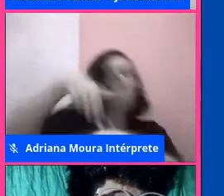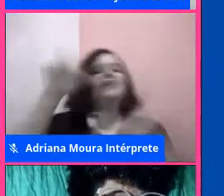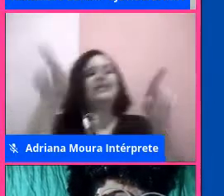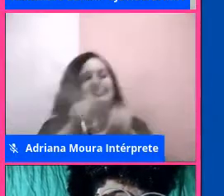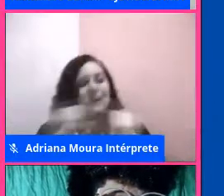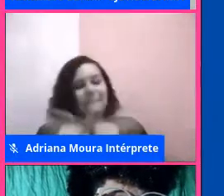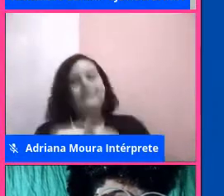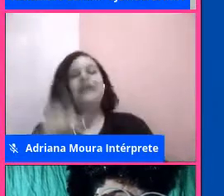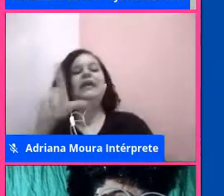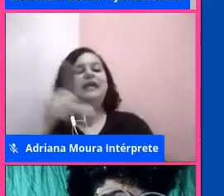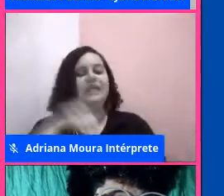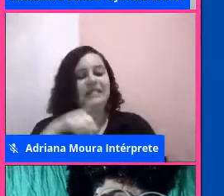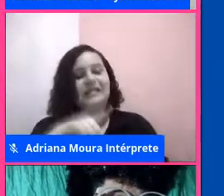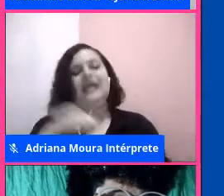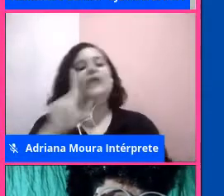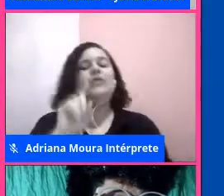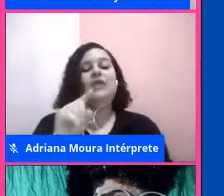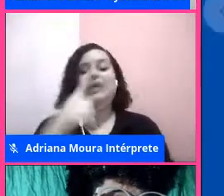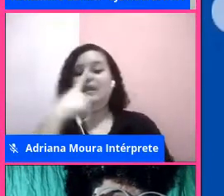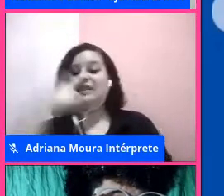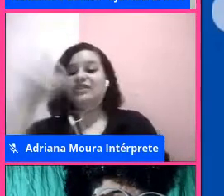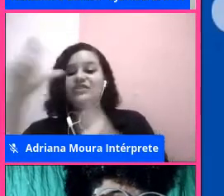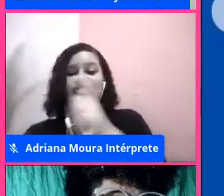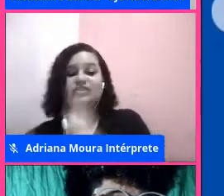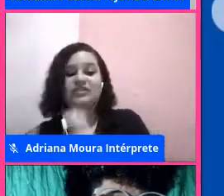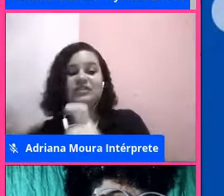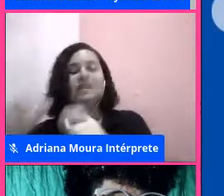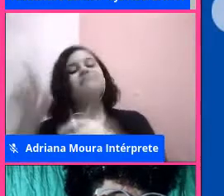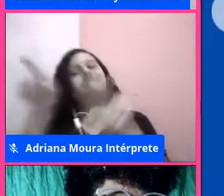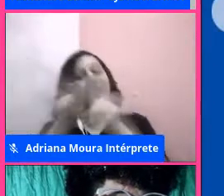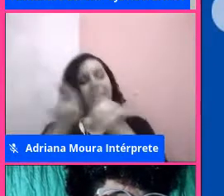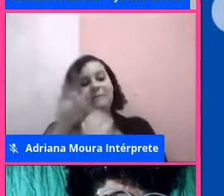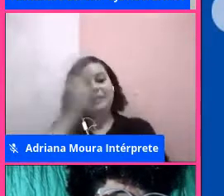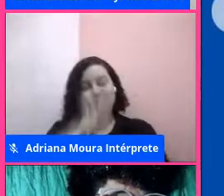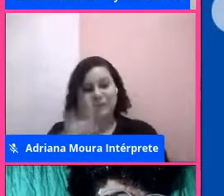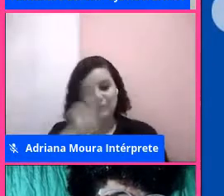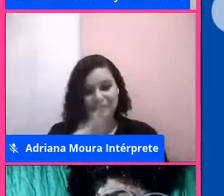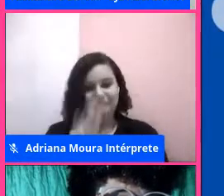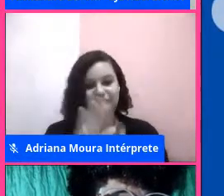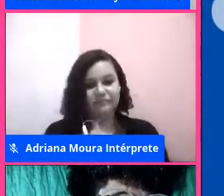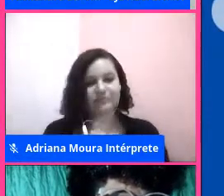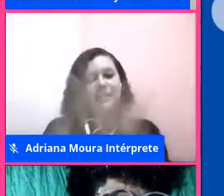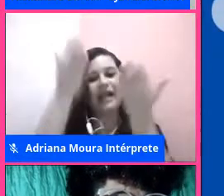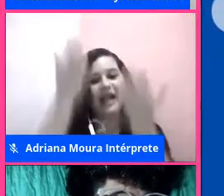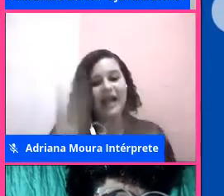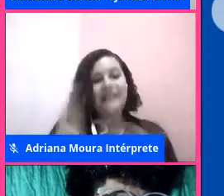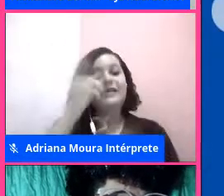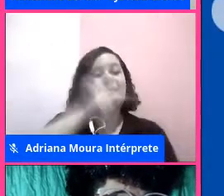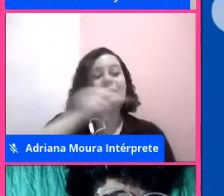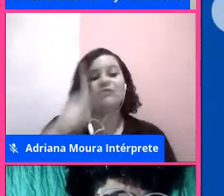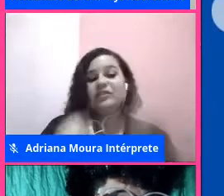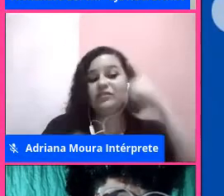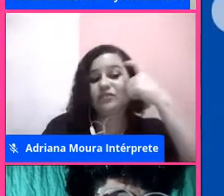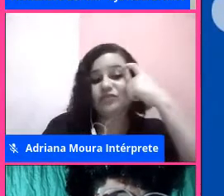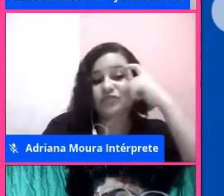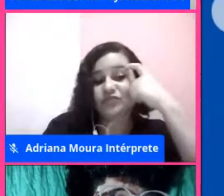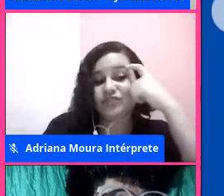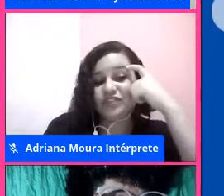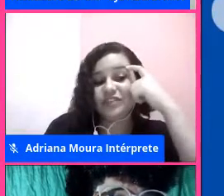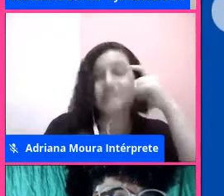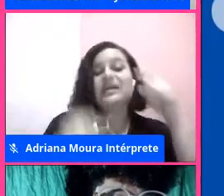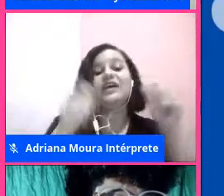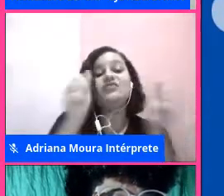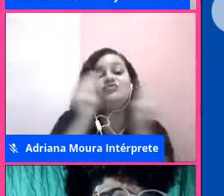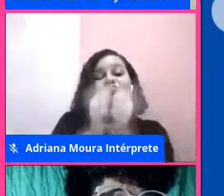tátil tradicional. Aqui a gente tem o professor Justino, com a Lorena, que é uma egressa nossa, e uma aluna que fez